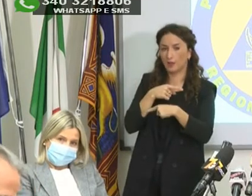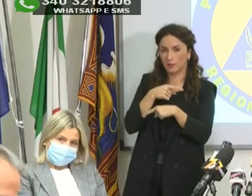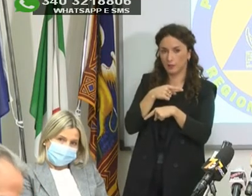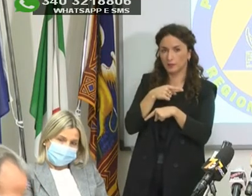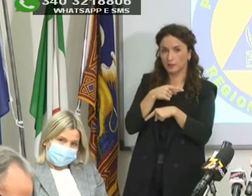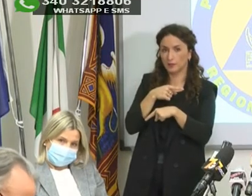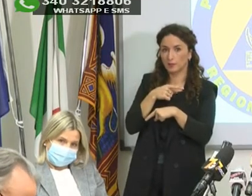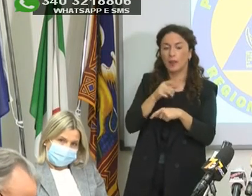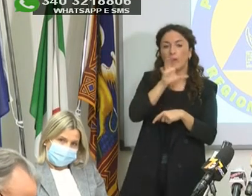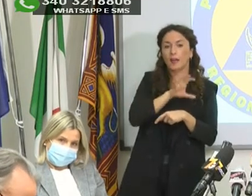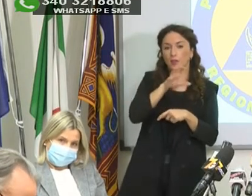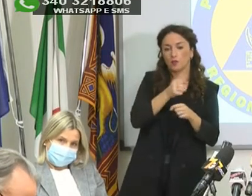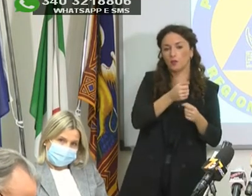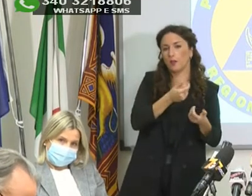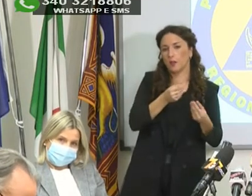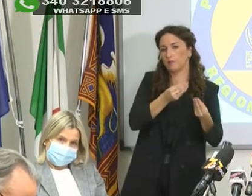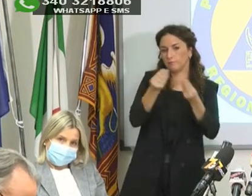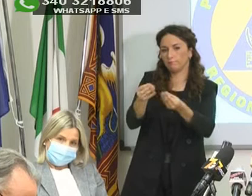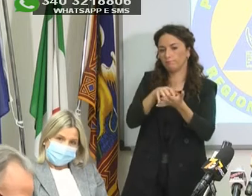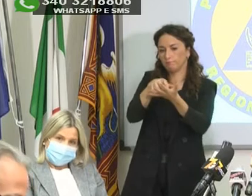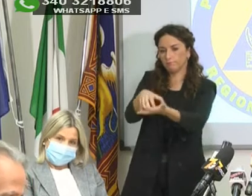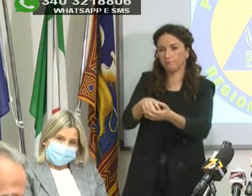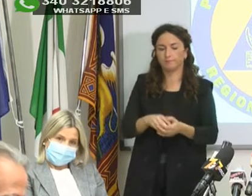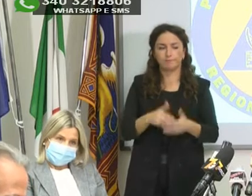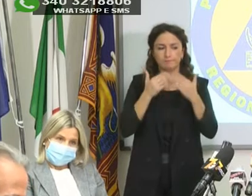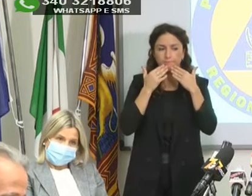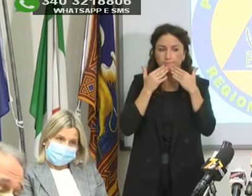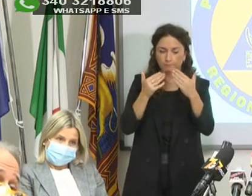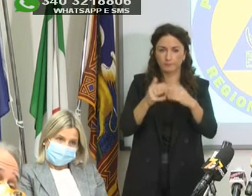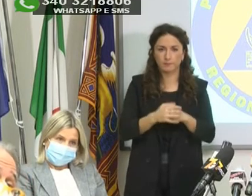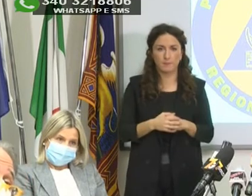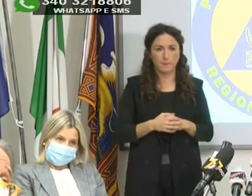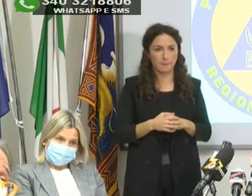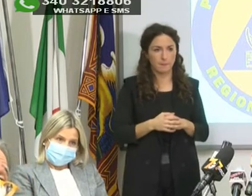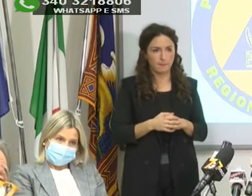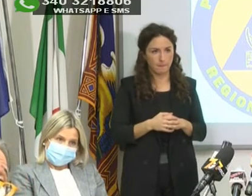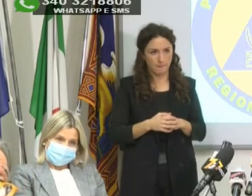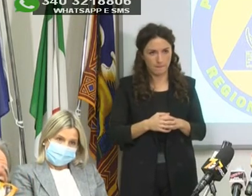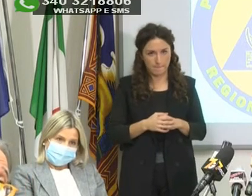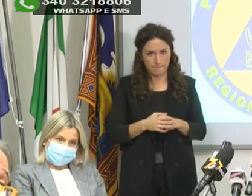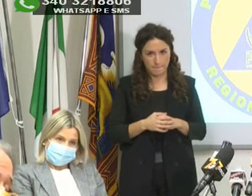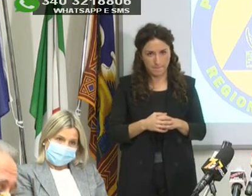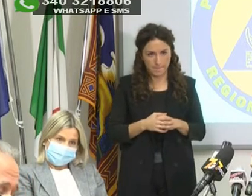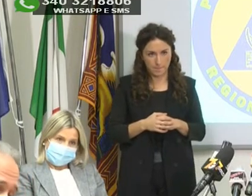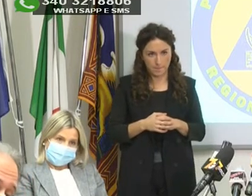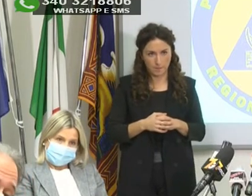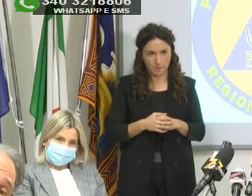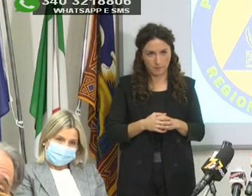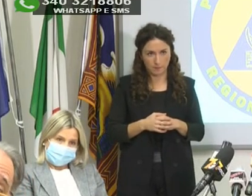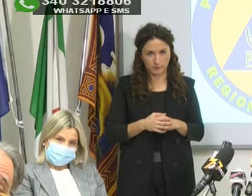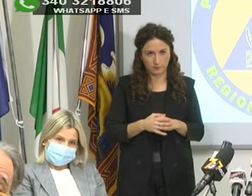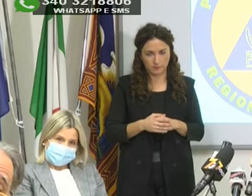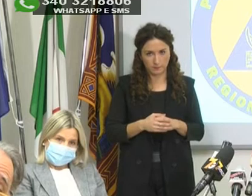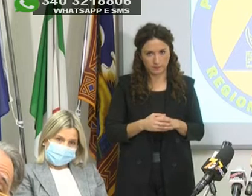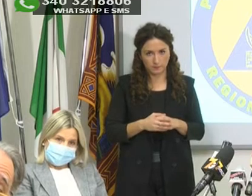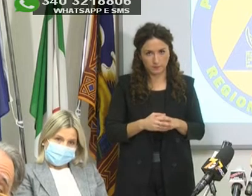sono forniti dalla Regione. Ok, grazie. Prego. Nuovo Terraglio e poi passiamo agli assessori.